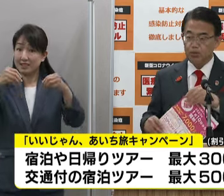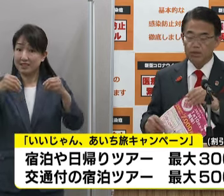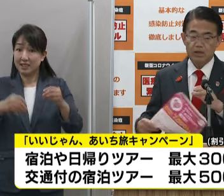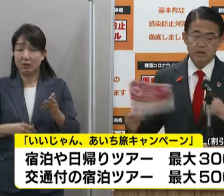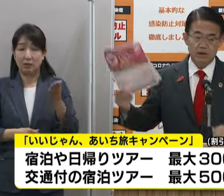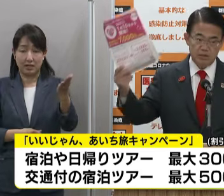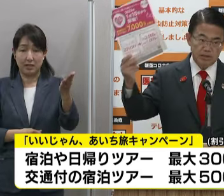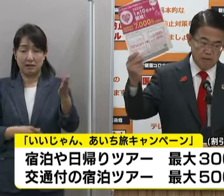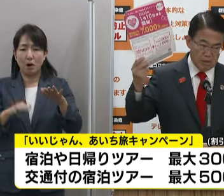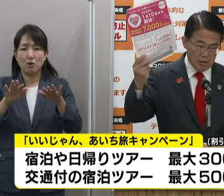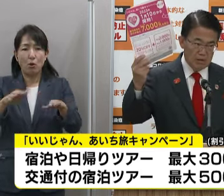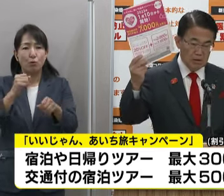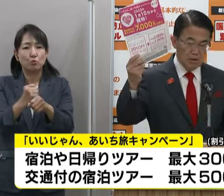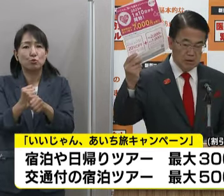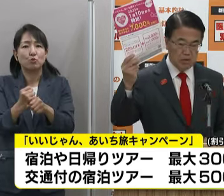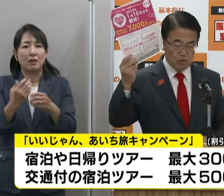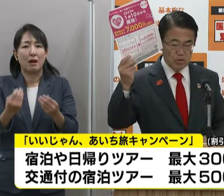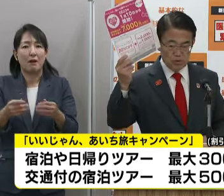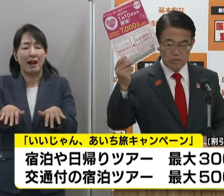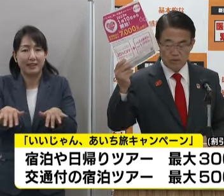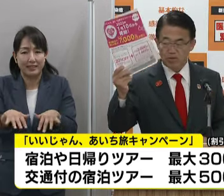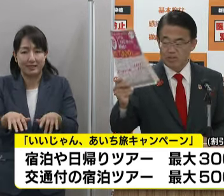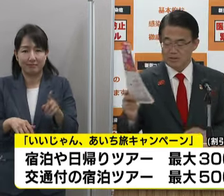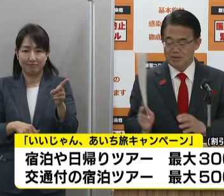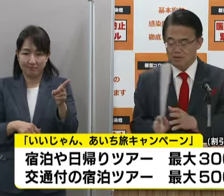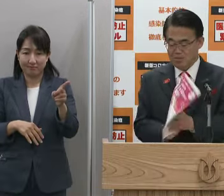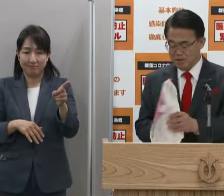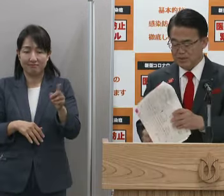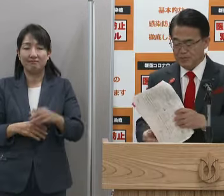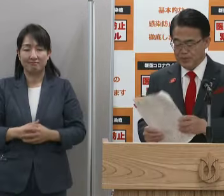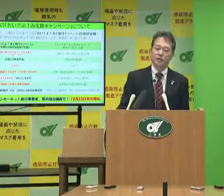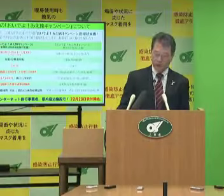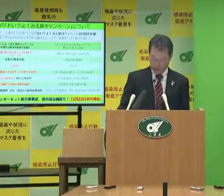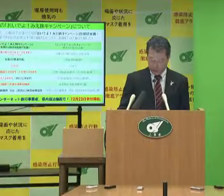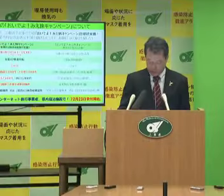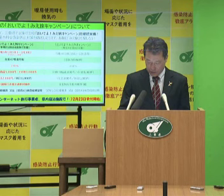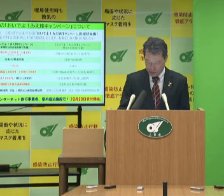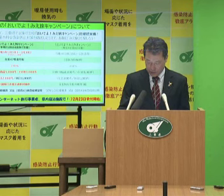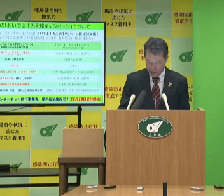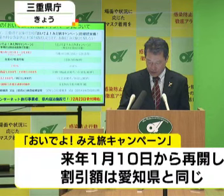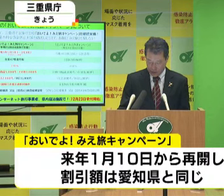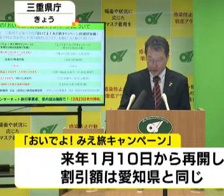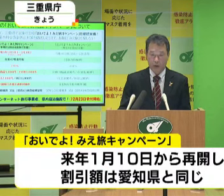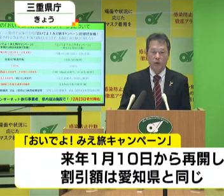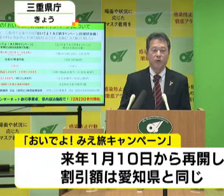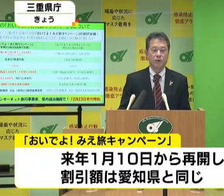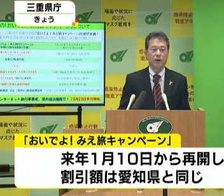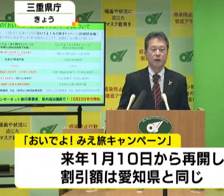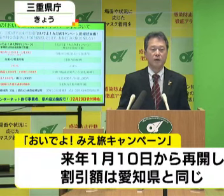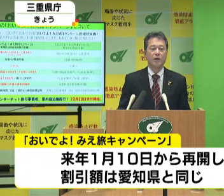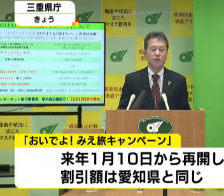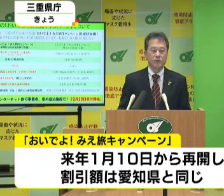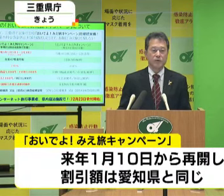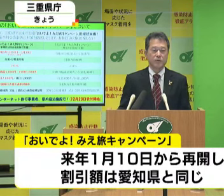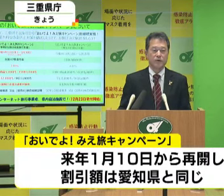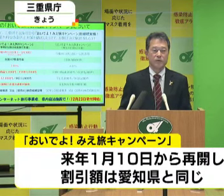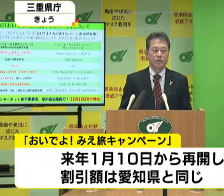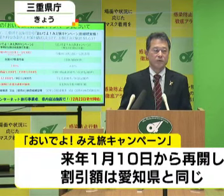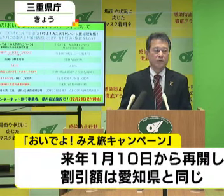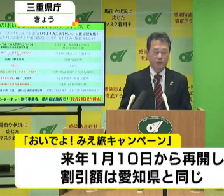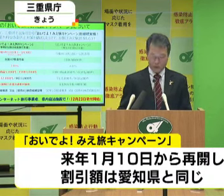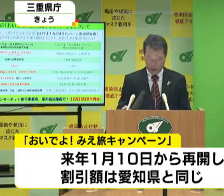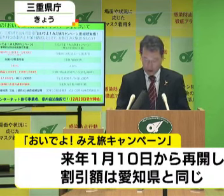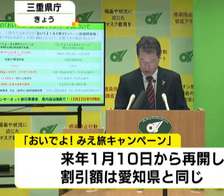なりクーポン券の配布も平日は2000円となりますまた三重県も全国旅行支援